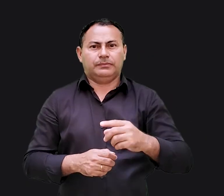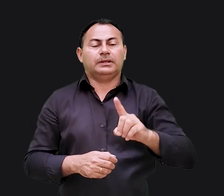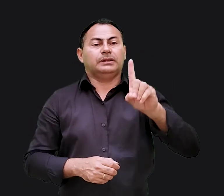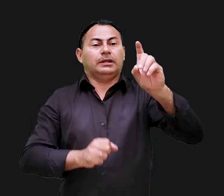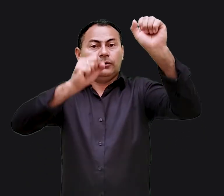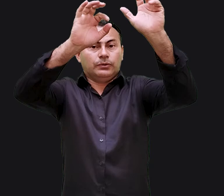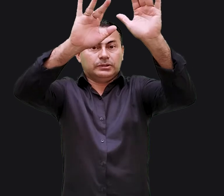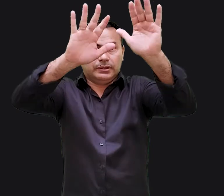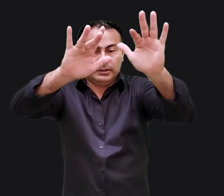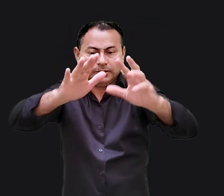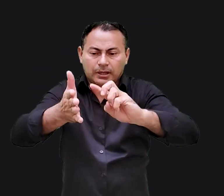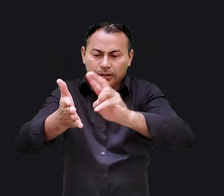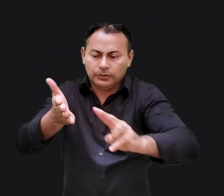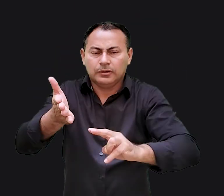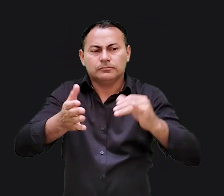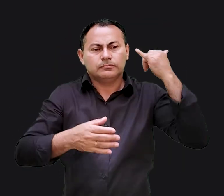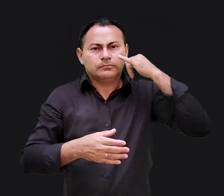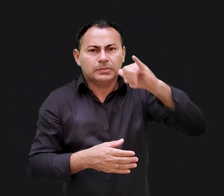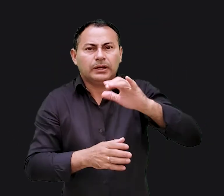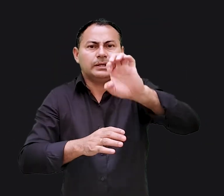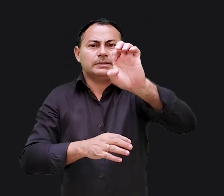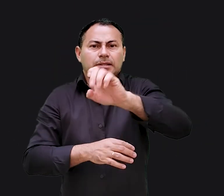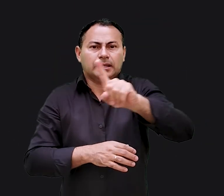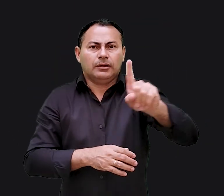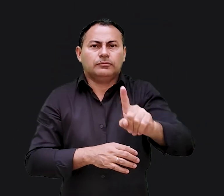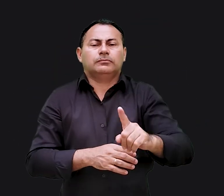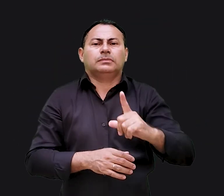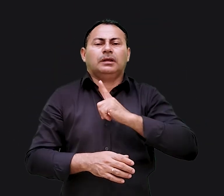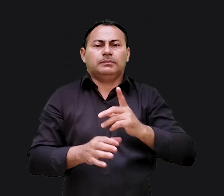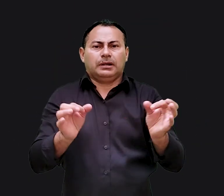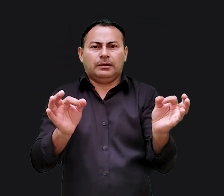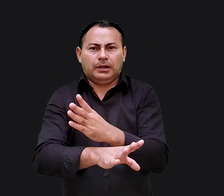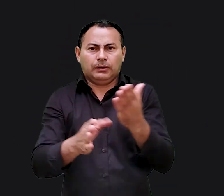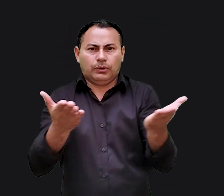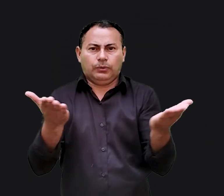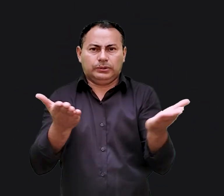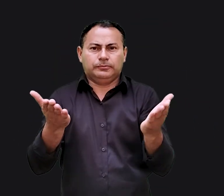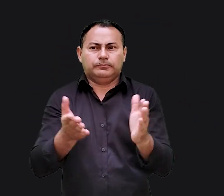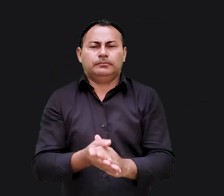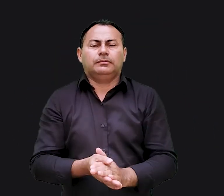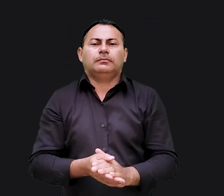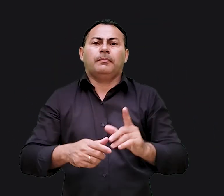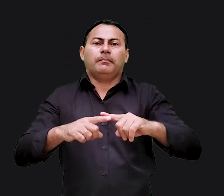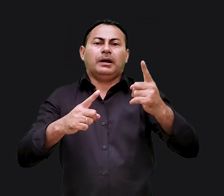Deus o abençoe na leitura das profecias de Ezequiel. Temos que ficar por aqui hoje. Mas não